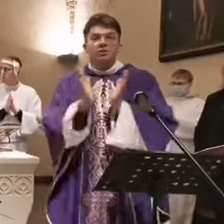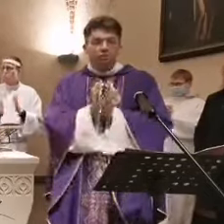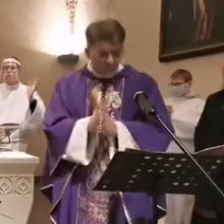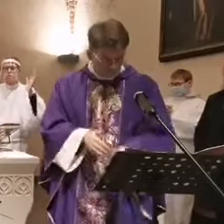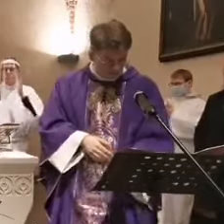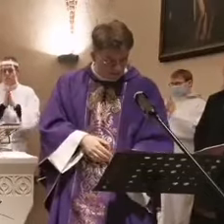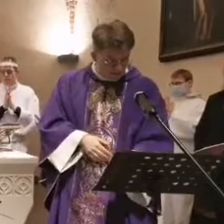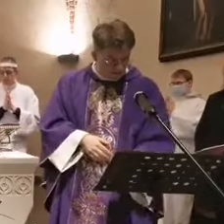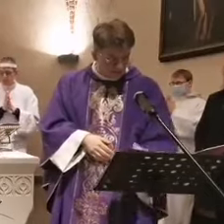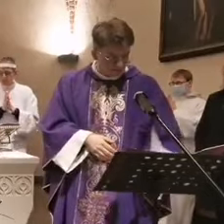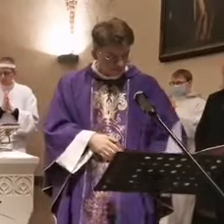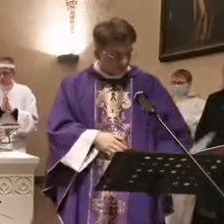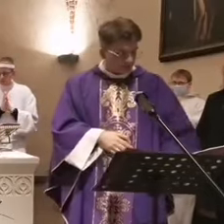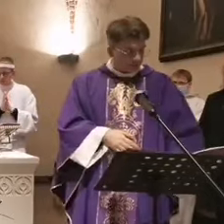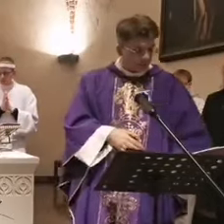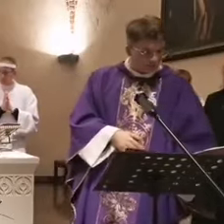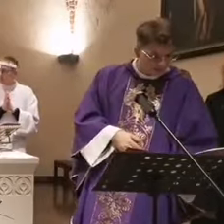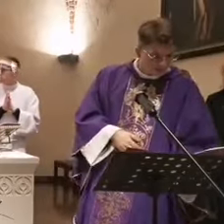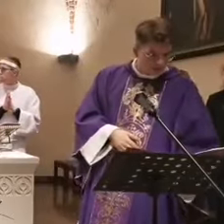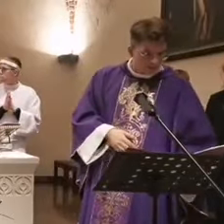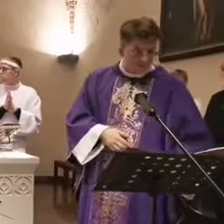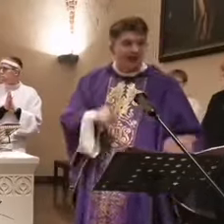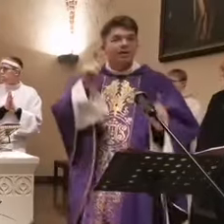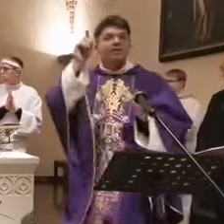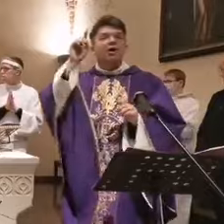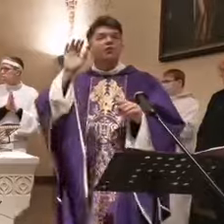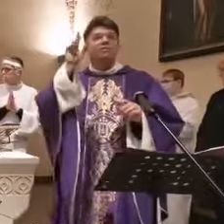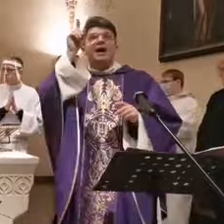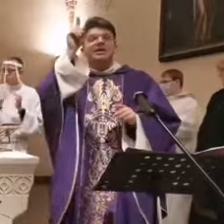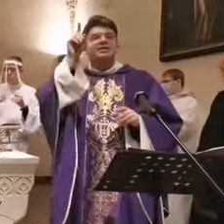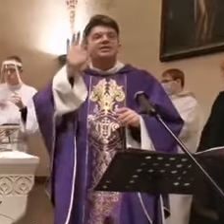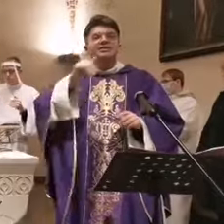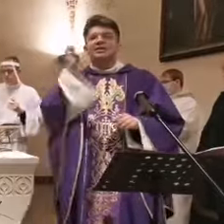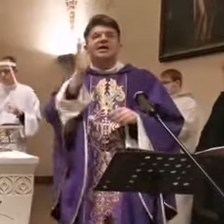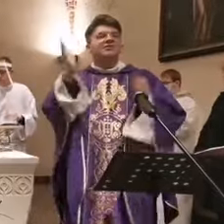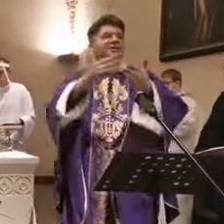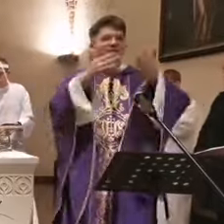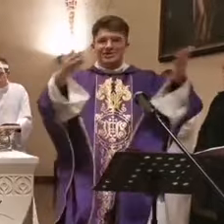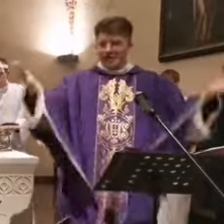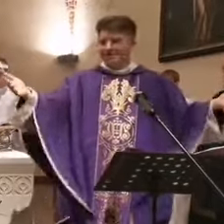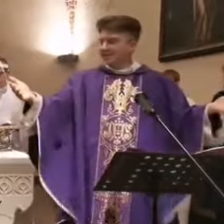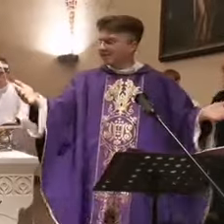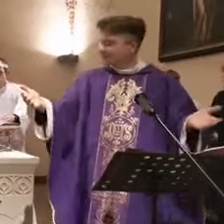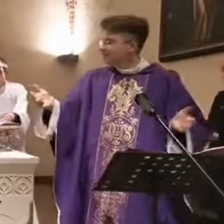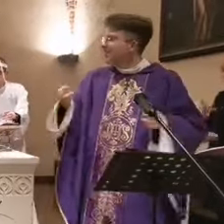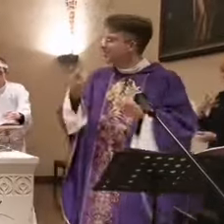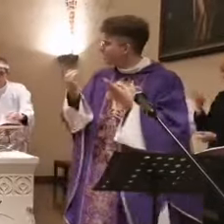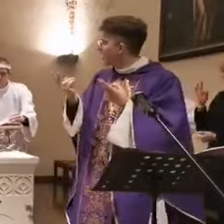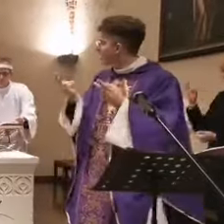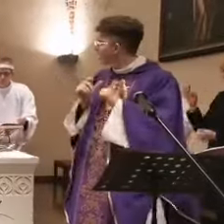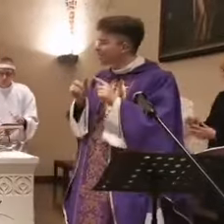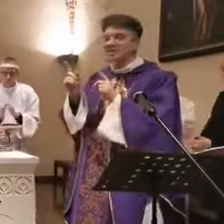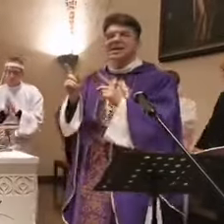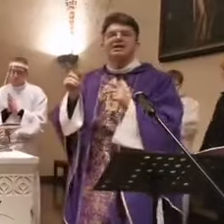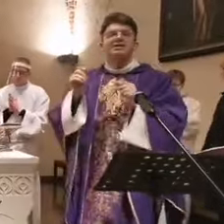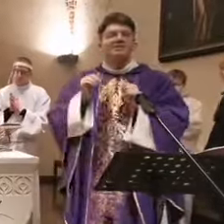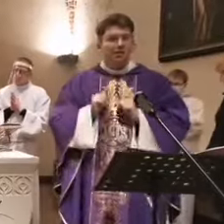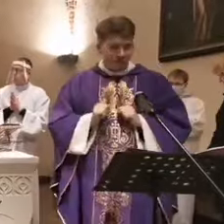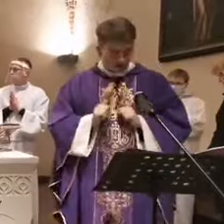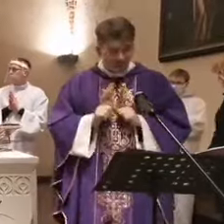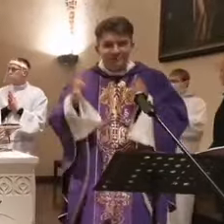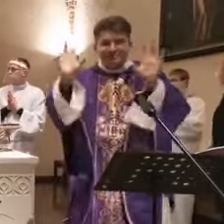wieki wieków. Amen. Le pace del Signore sia sempre. Pokój i pace, niech zawsze będzie z Wami. Przekażę sobie